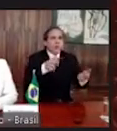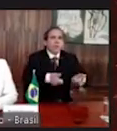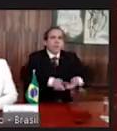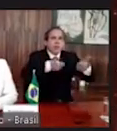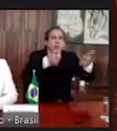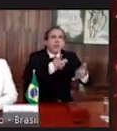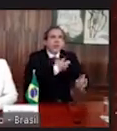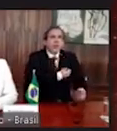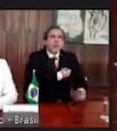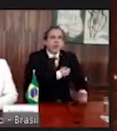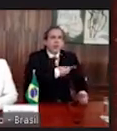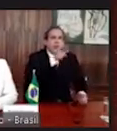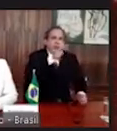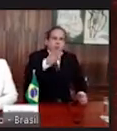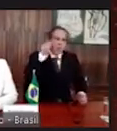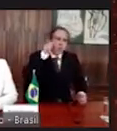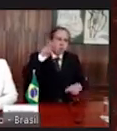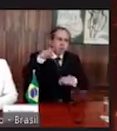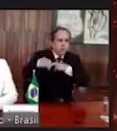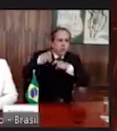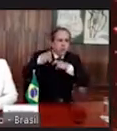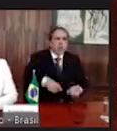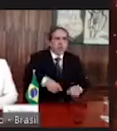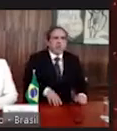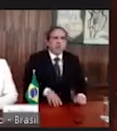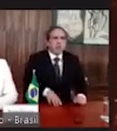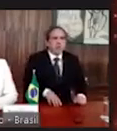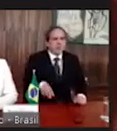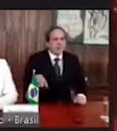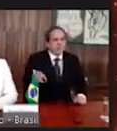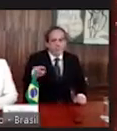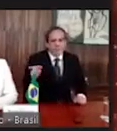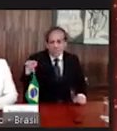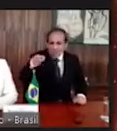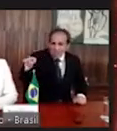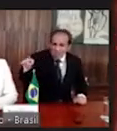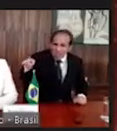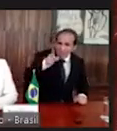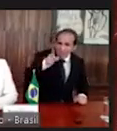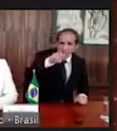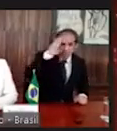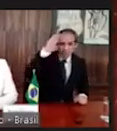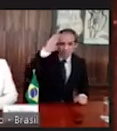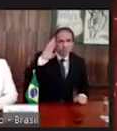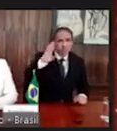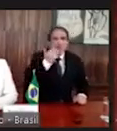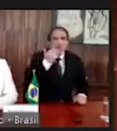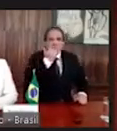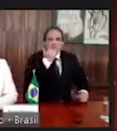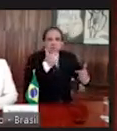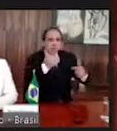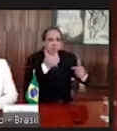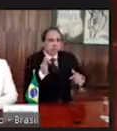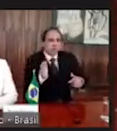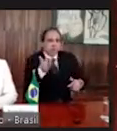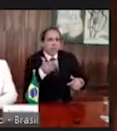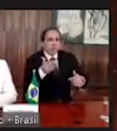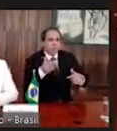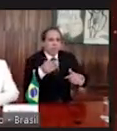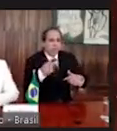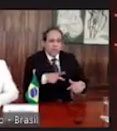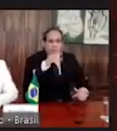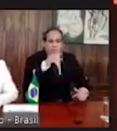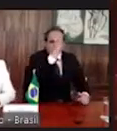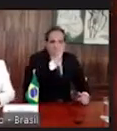sociedade civil com o objetivo de melhorar a vida das mulheres do campo. Elas que são fundamentais